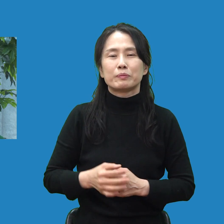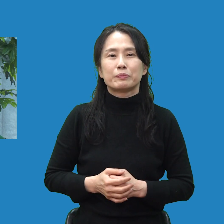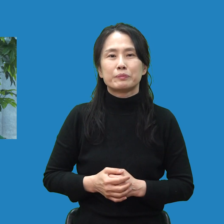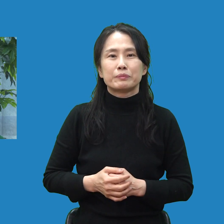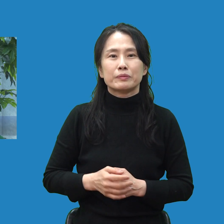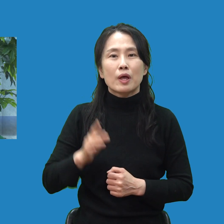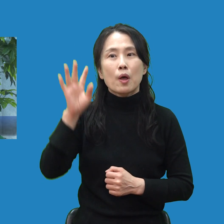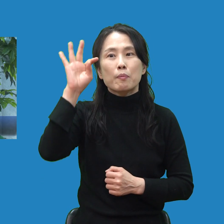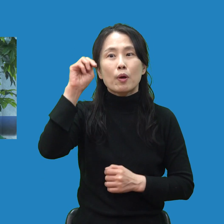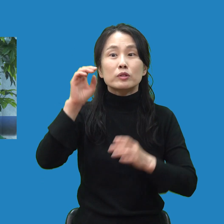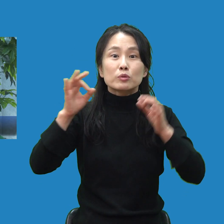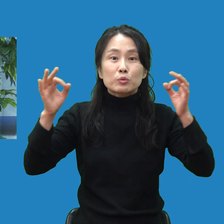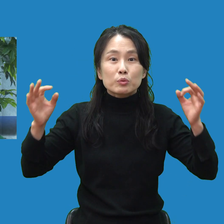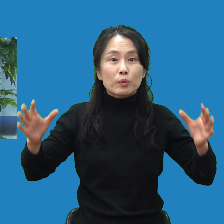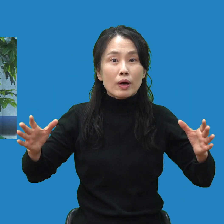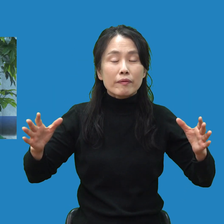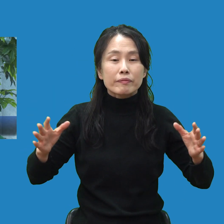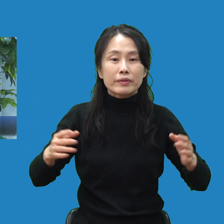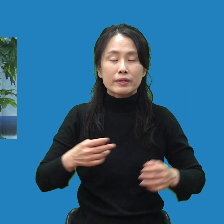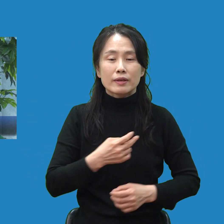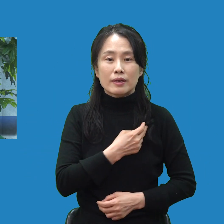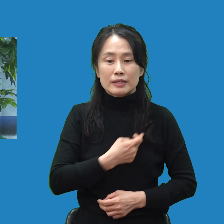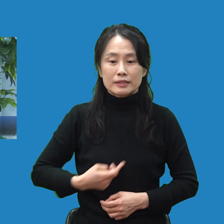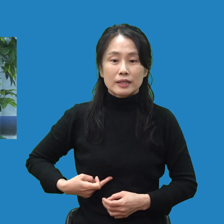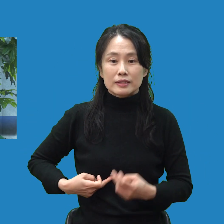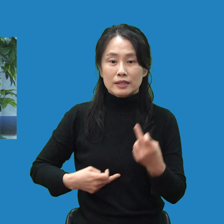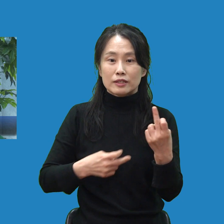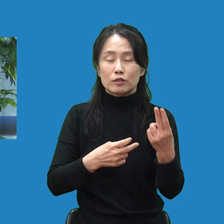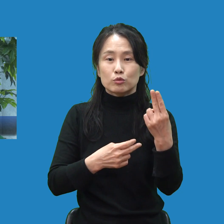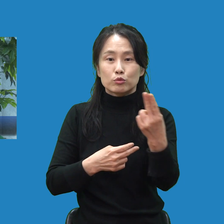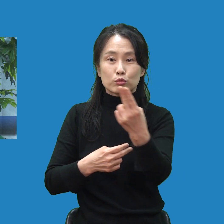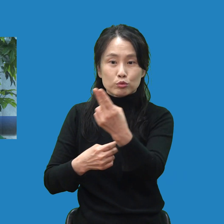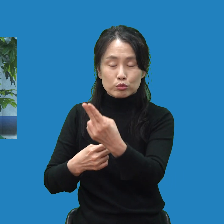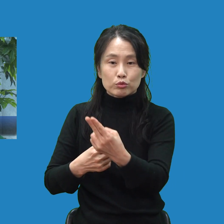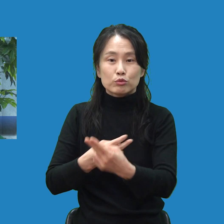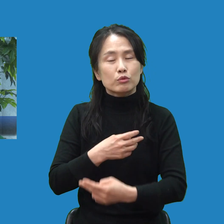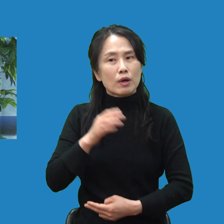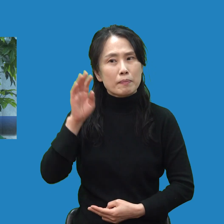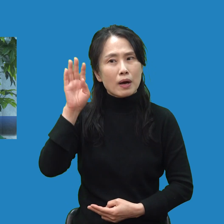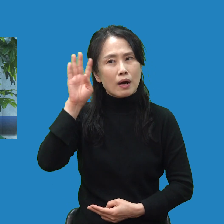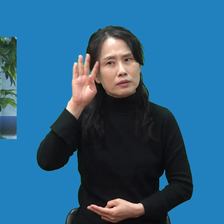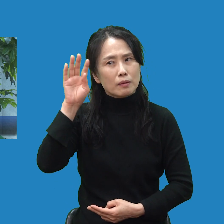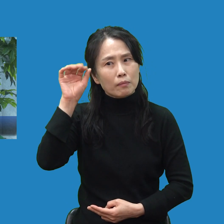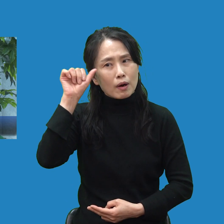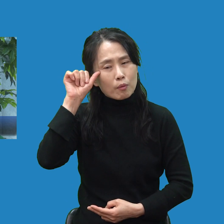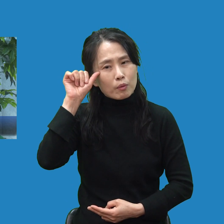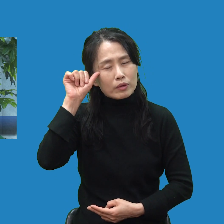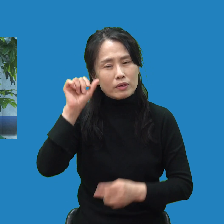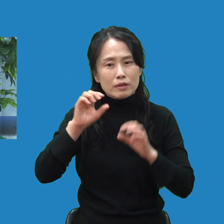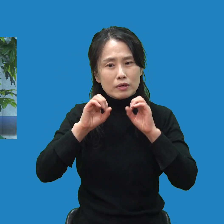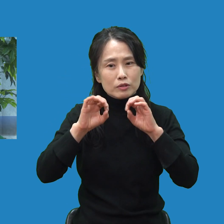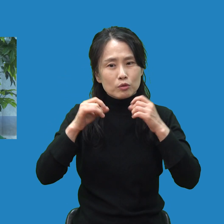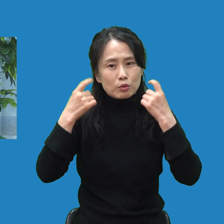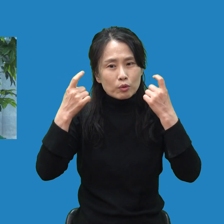며칠간 다녀왔을까요? 제자들이 4박 5일쯤 다녀왔을까요?